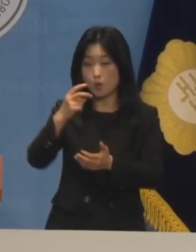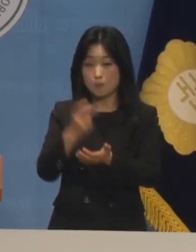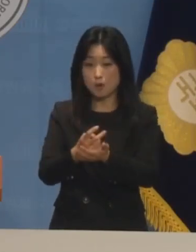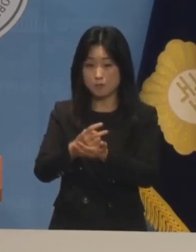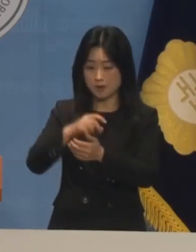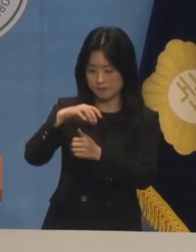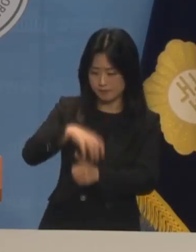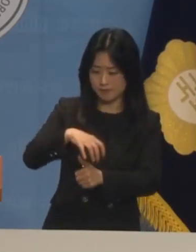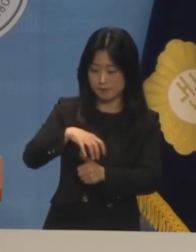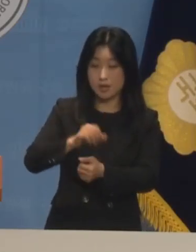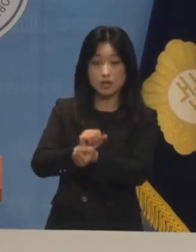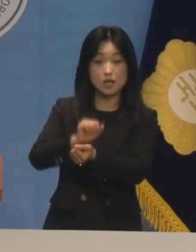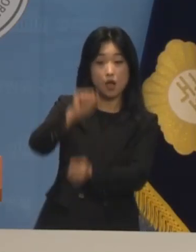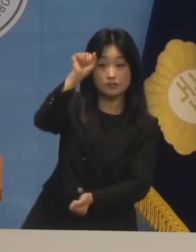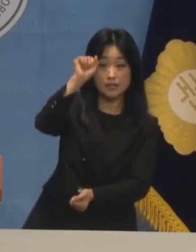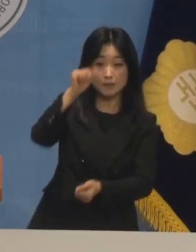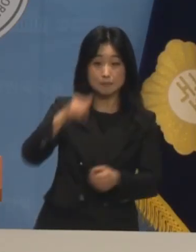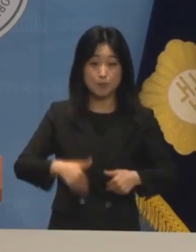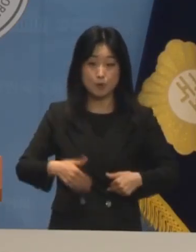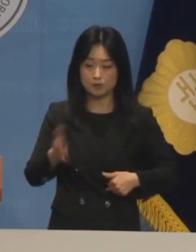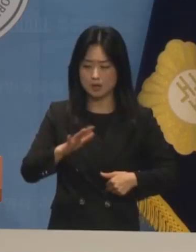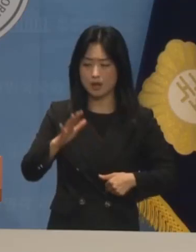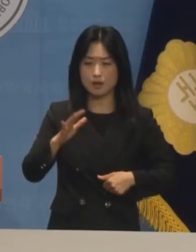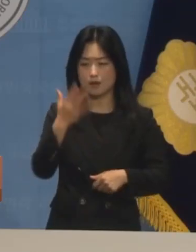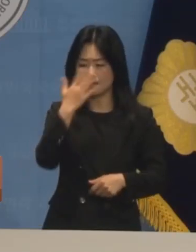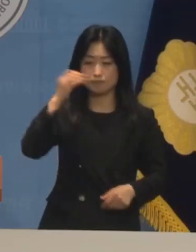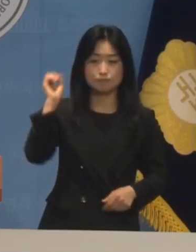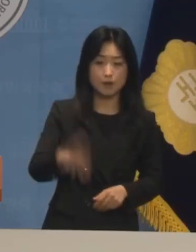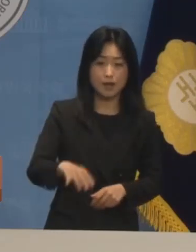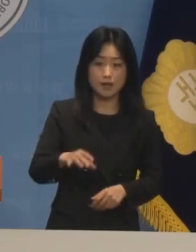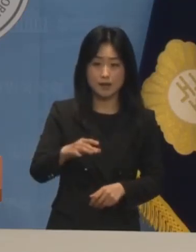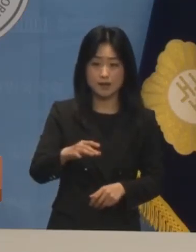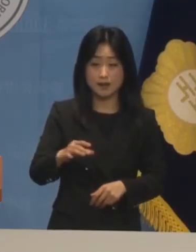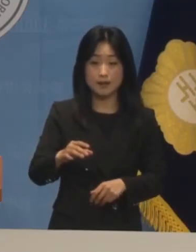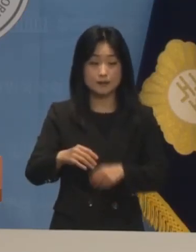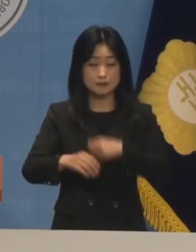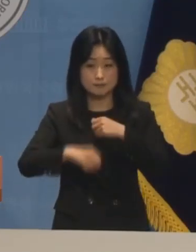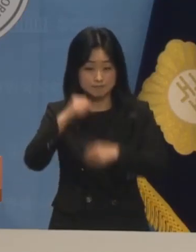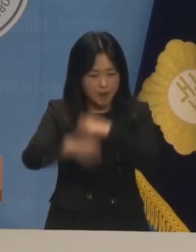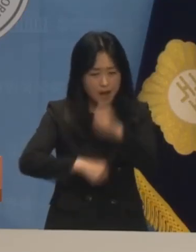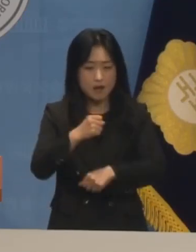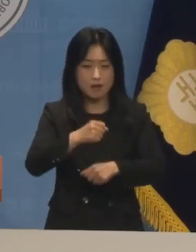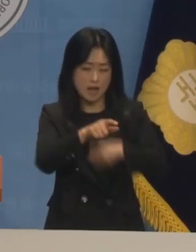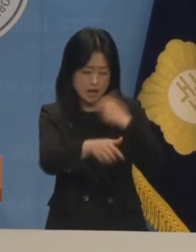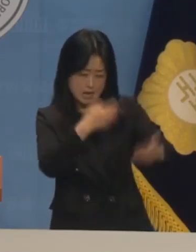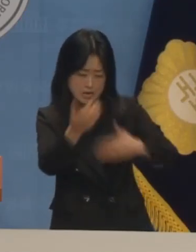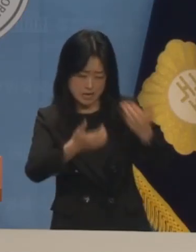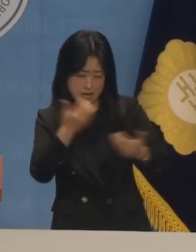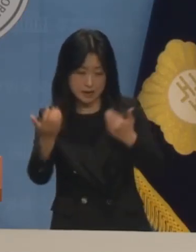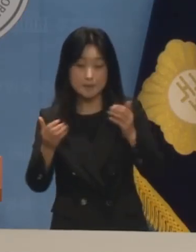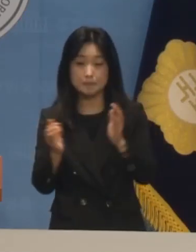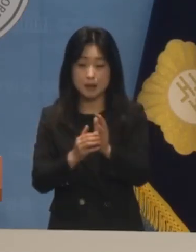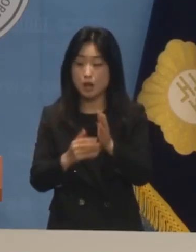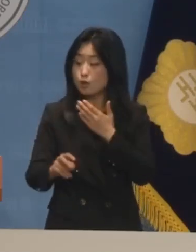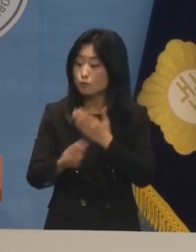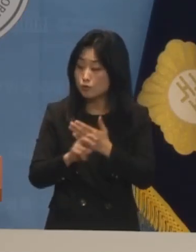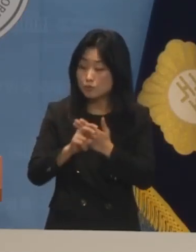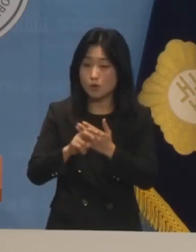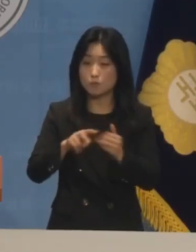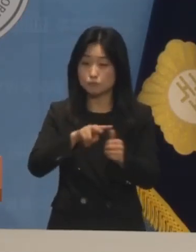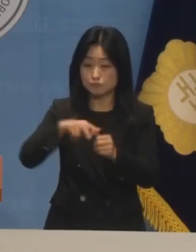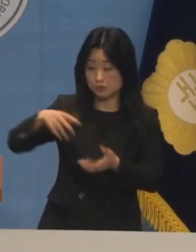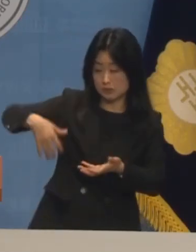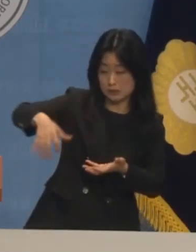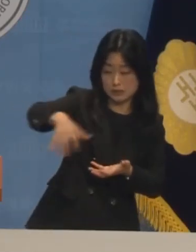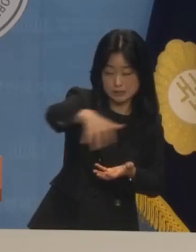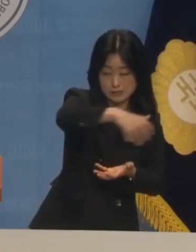있는 영장주의를 함부로 위반하여 압수수색에 명시되지도 않은 범위까지 압수수색하고 위법 수집 증거에